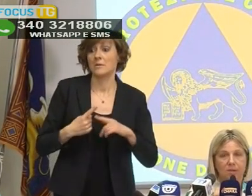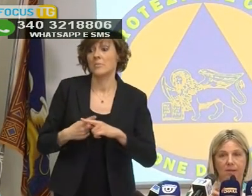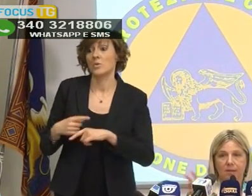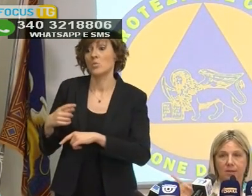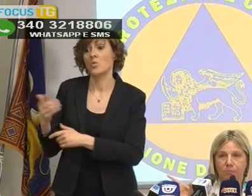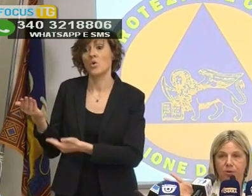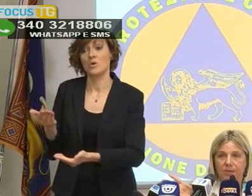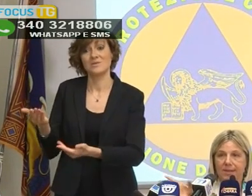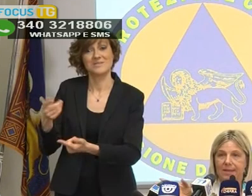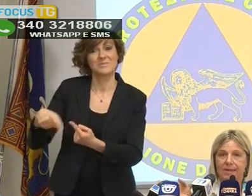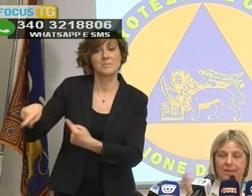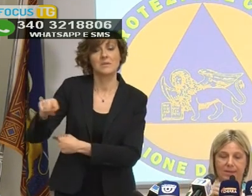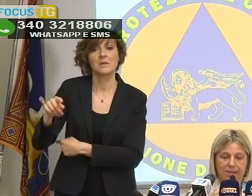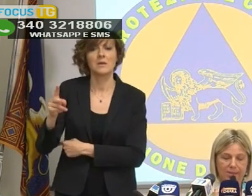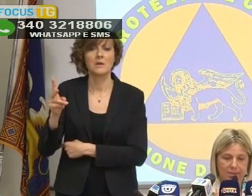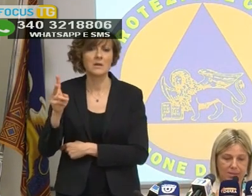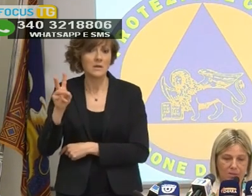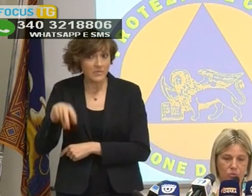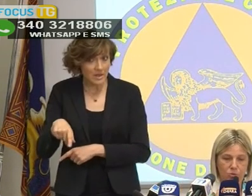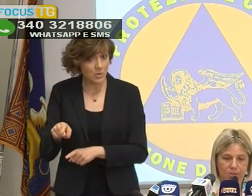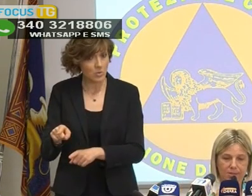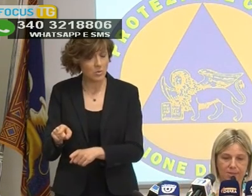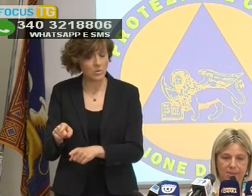ospiti. Prova ne è che anche